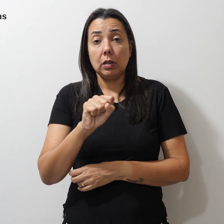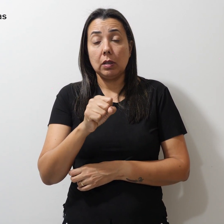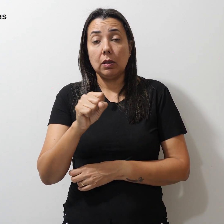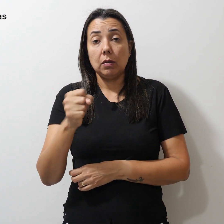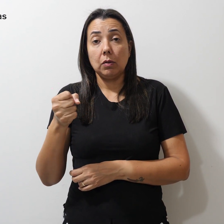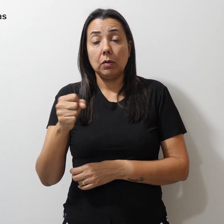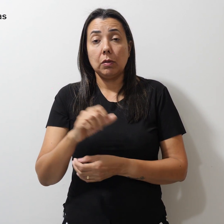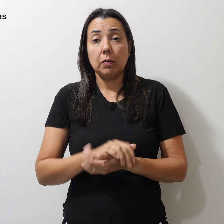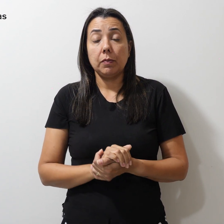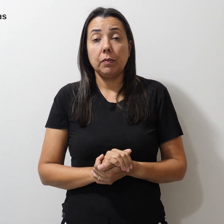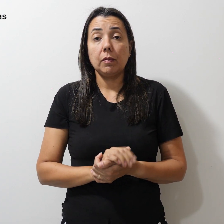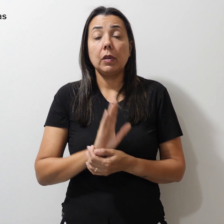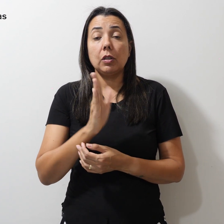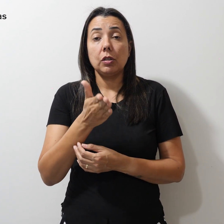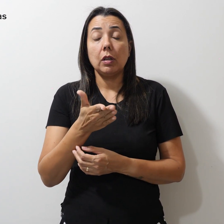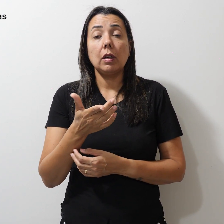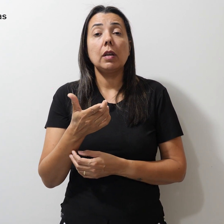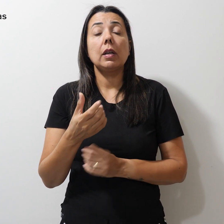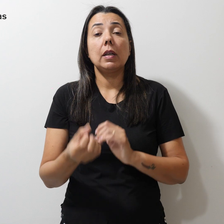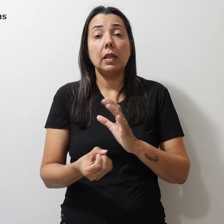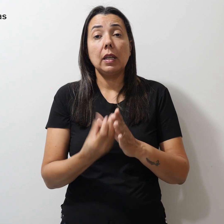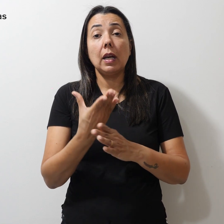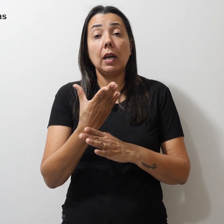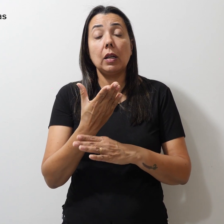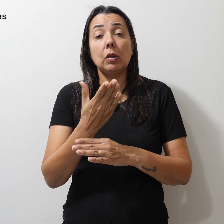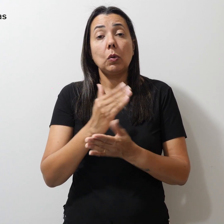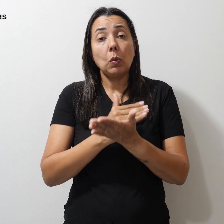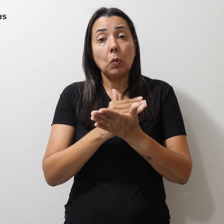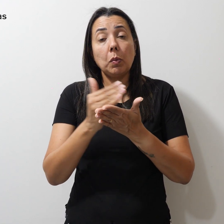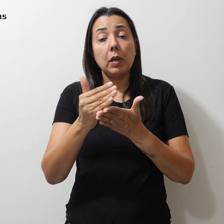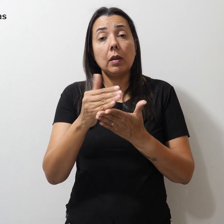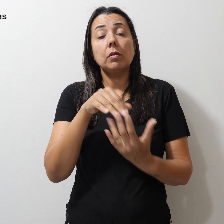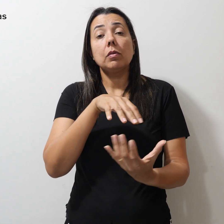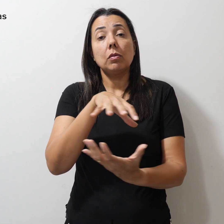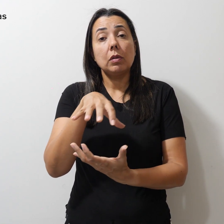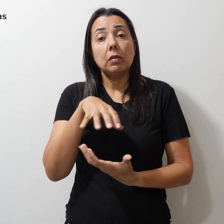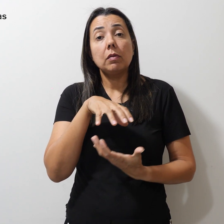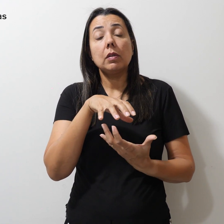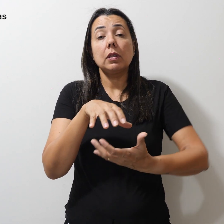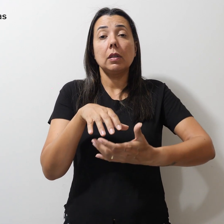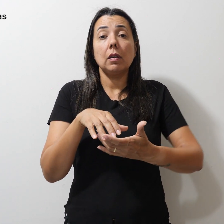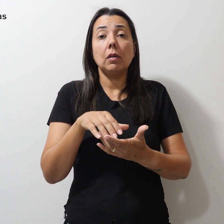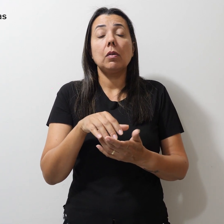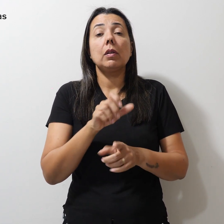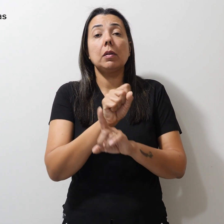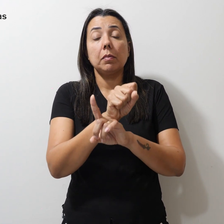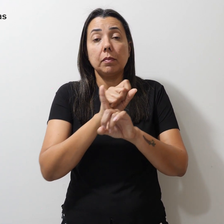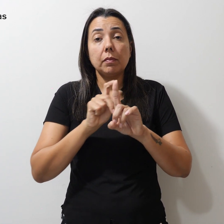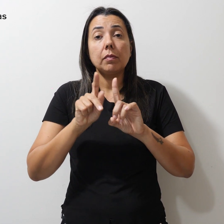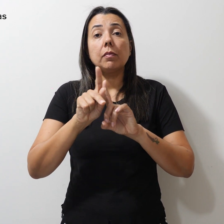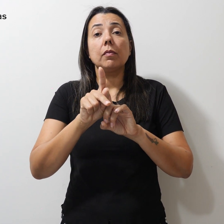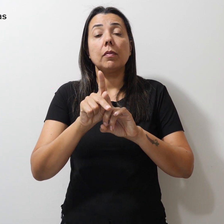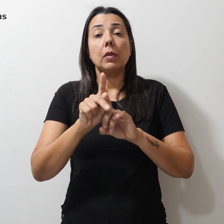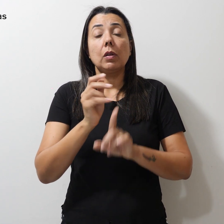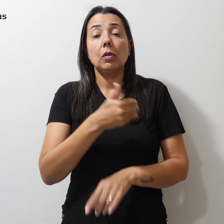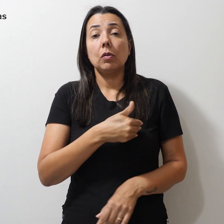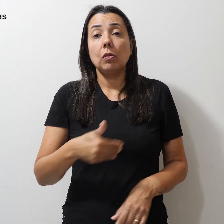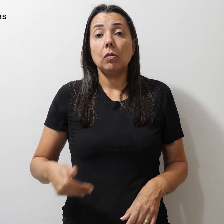1988 foi consagrado o princípio da universalidade da Previdência. Nos governos